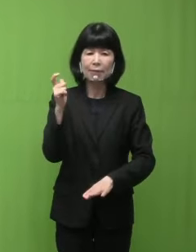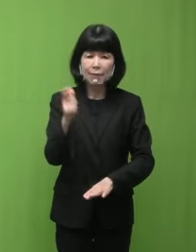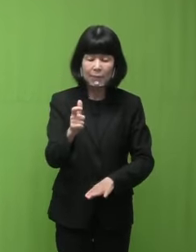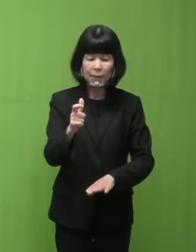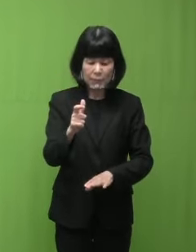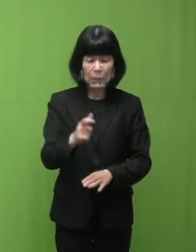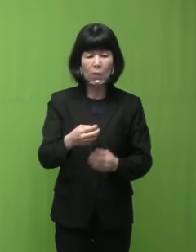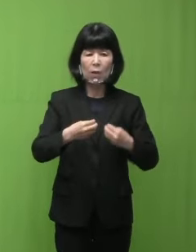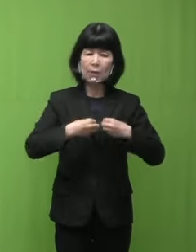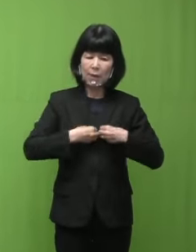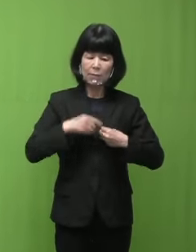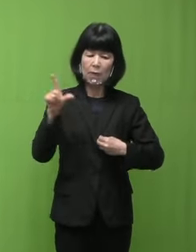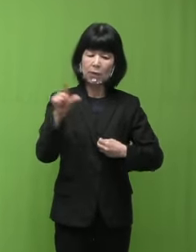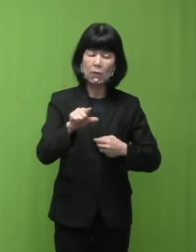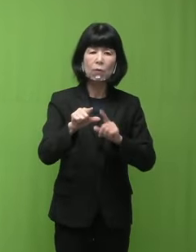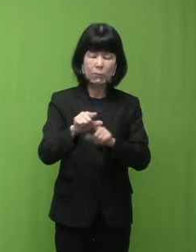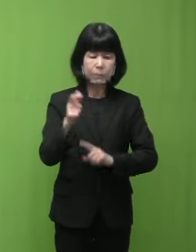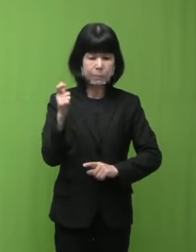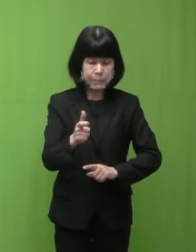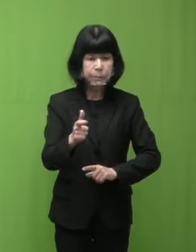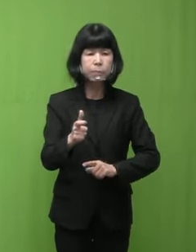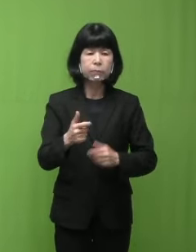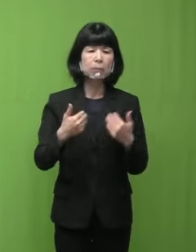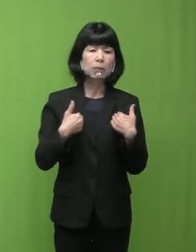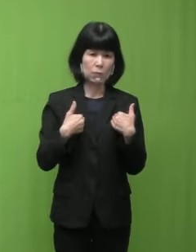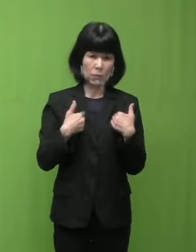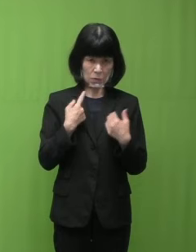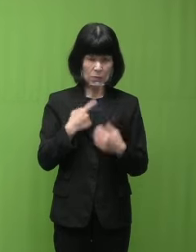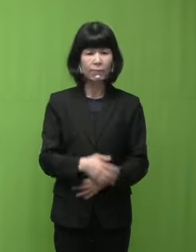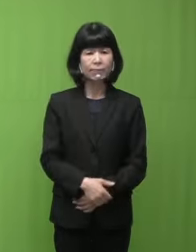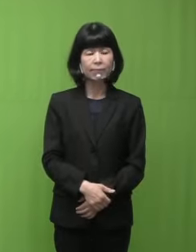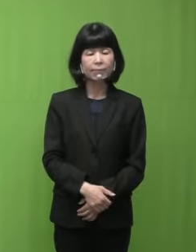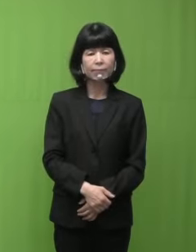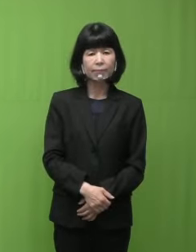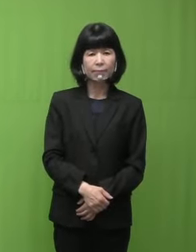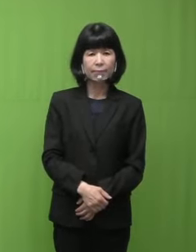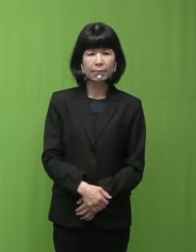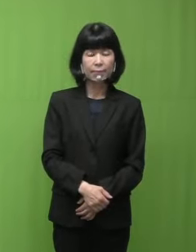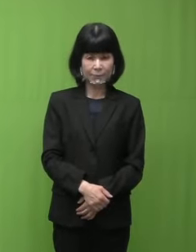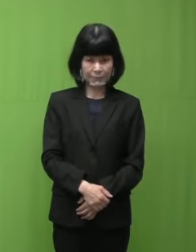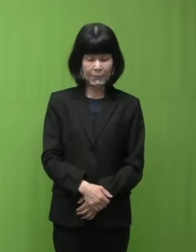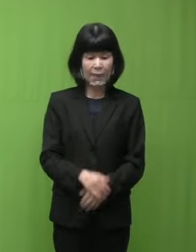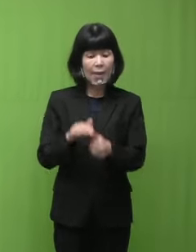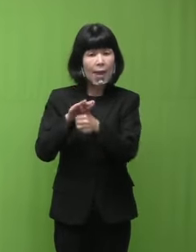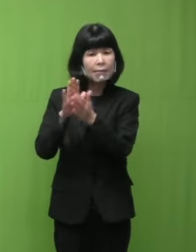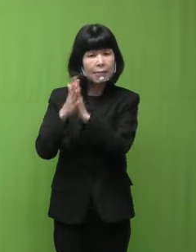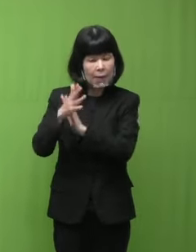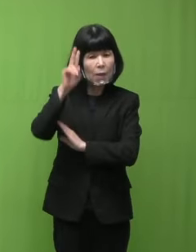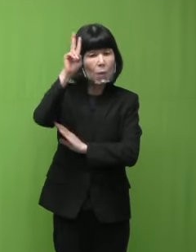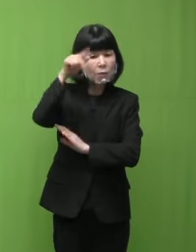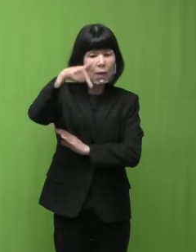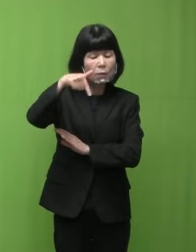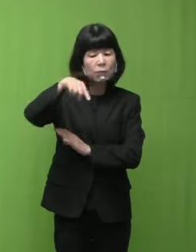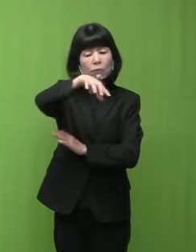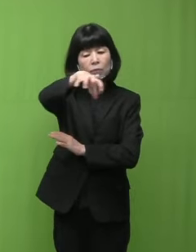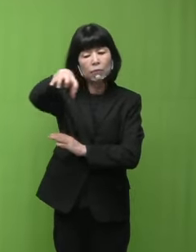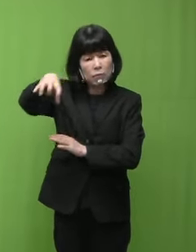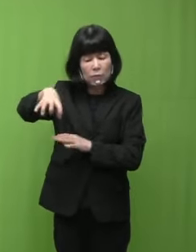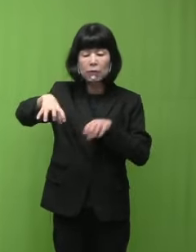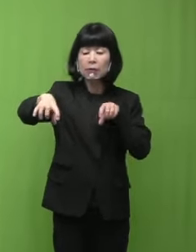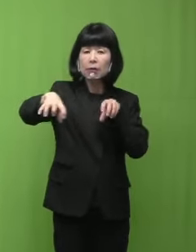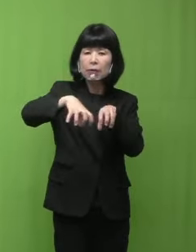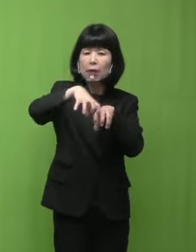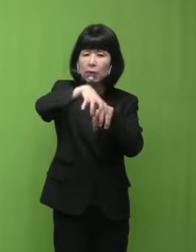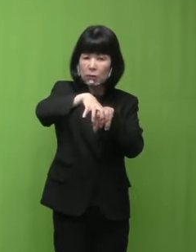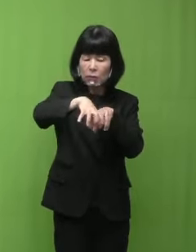傾向確かなものとしていく必要がありますまた愛知県大阪府など近隣府県において